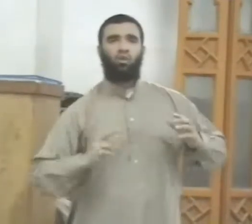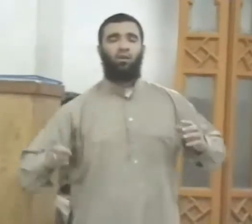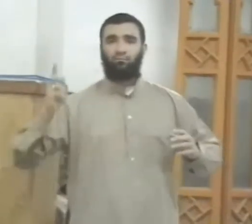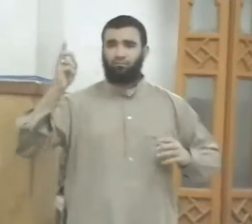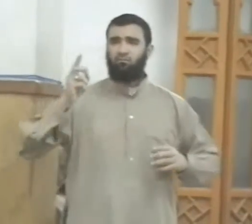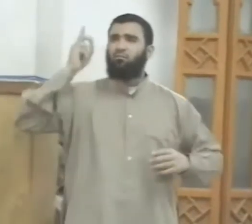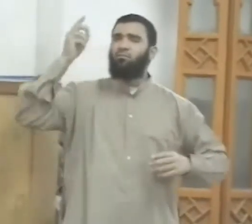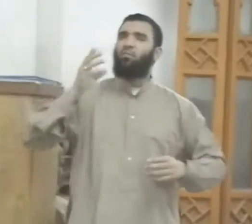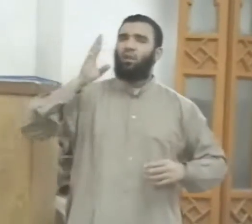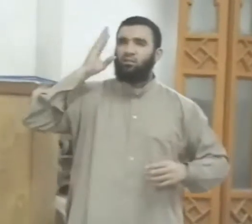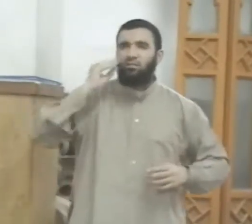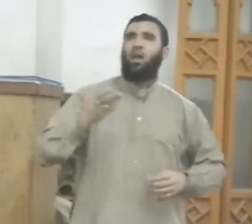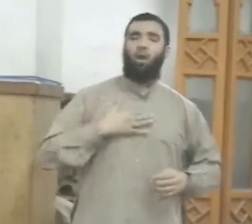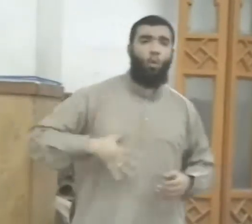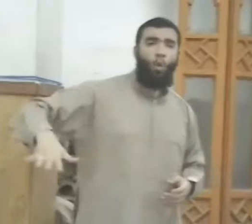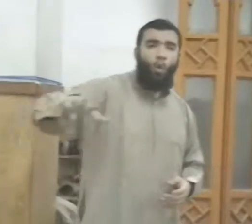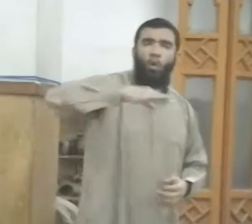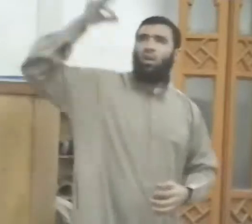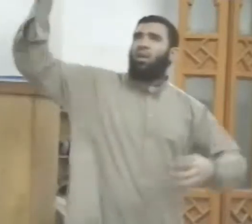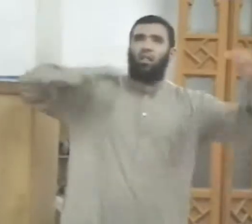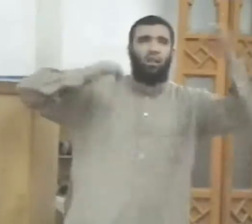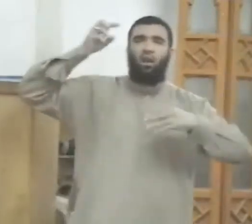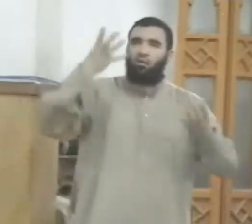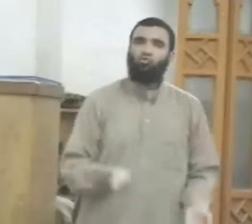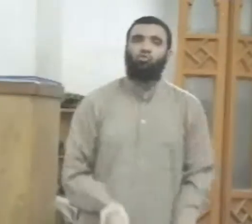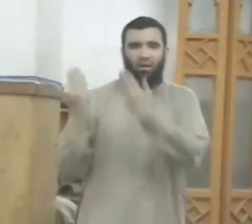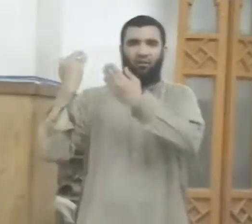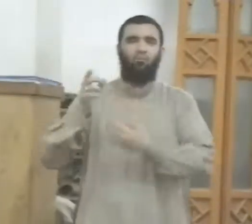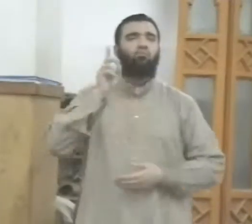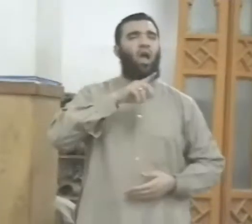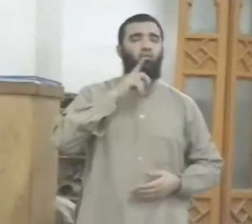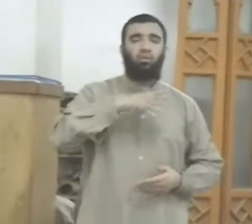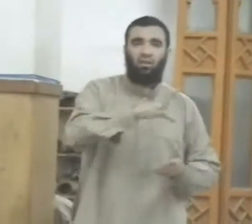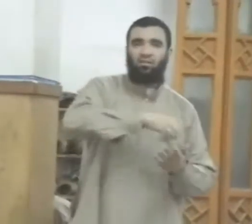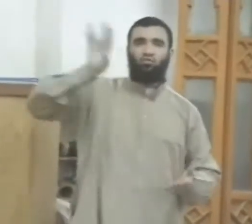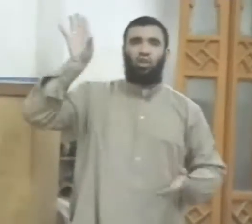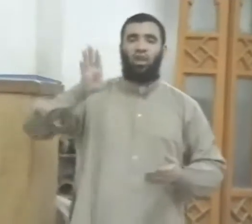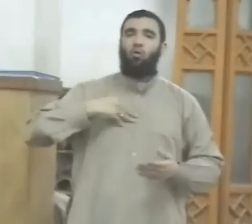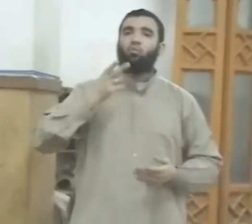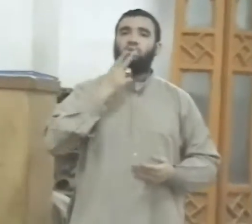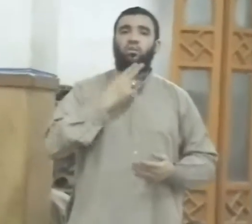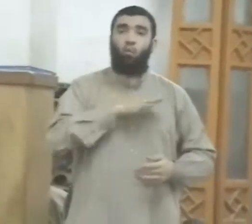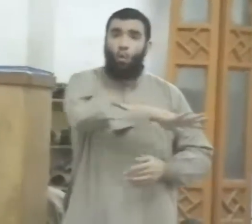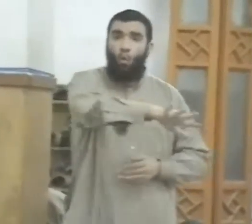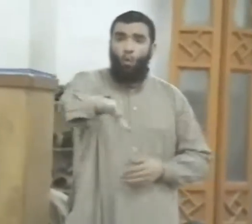ما نزل بنا من بلاء. اللهم ارفع ما نزل بنا من بلاء. اللهم ردنا إلى دينك مردا